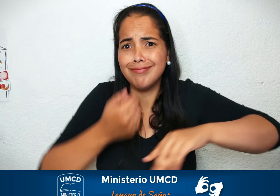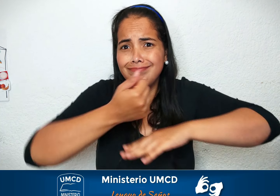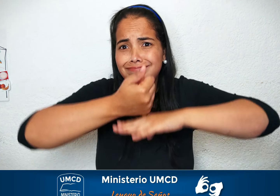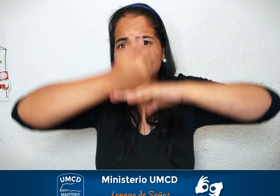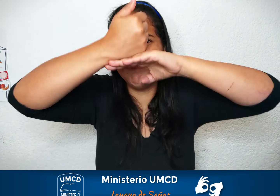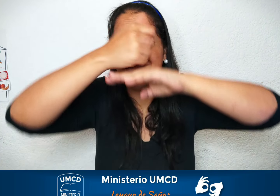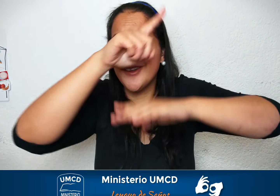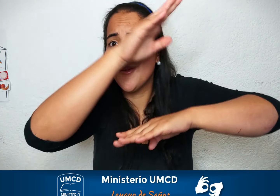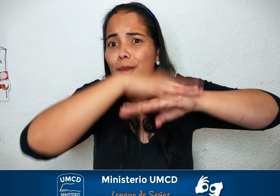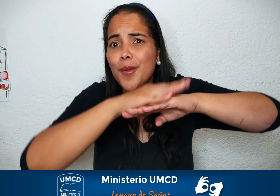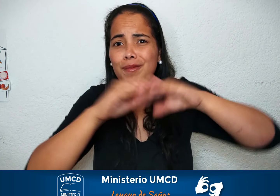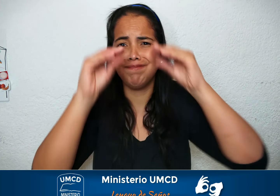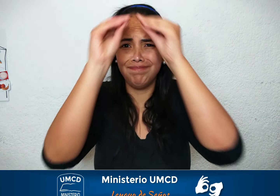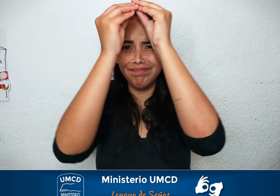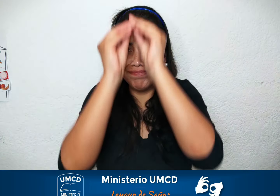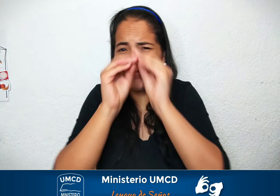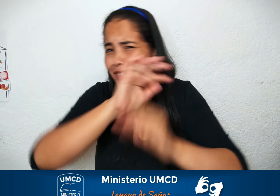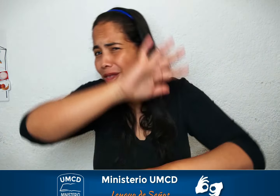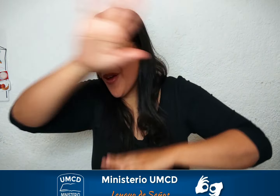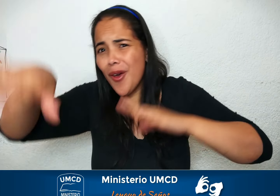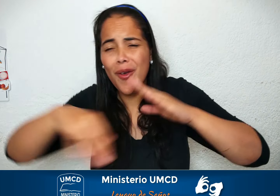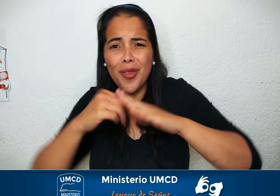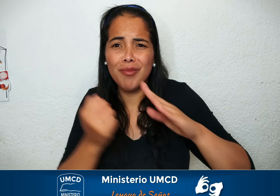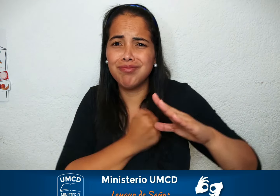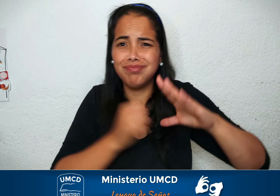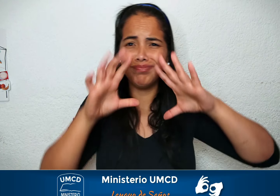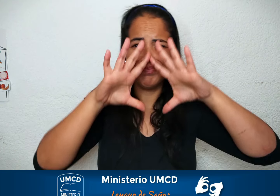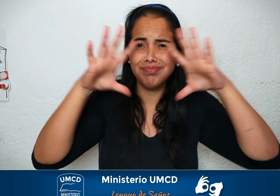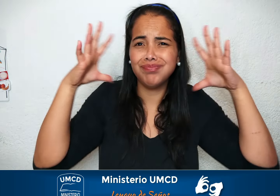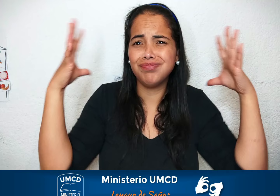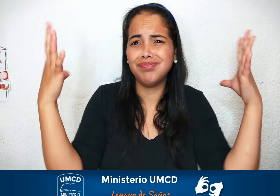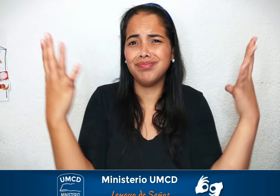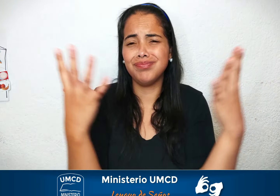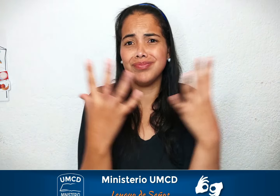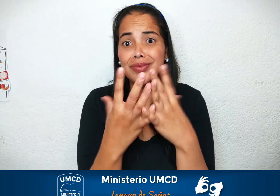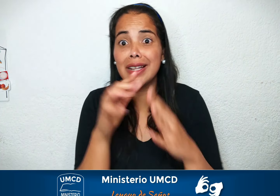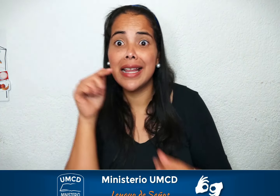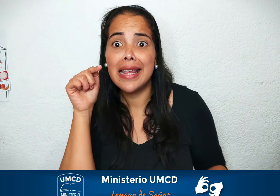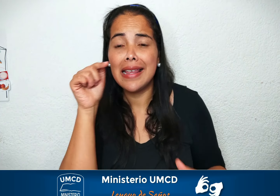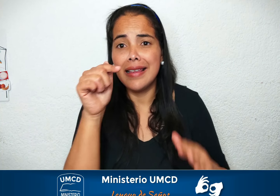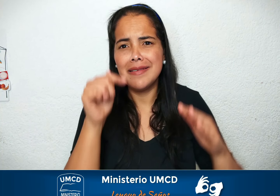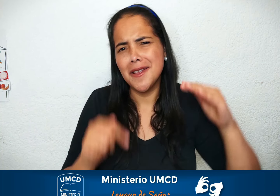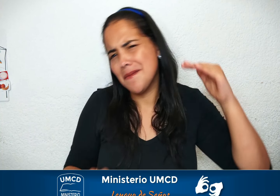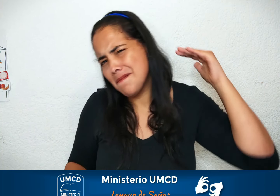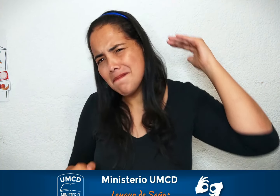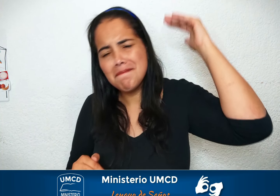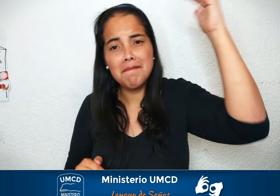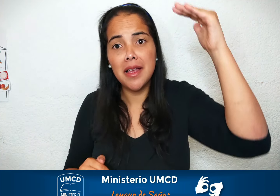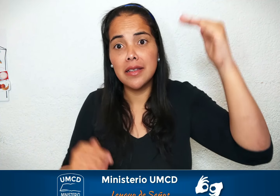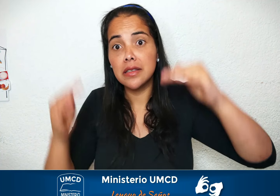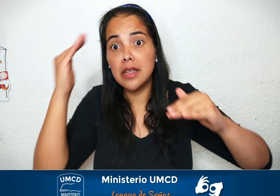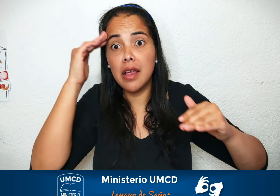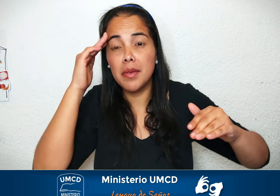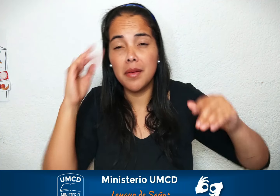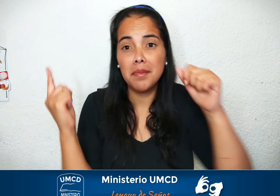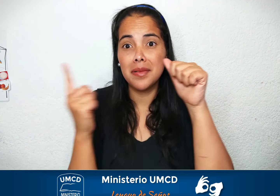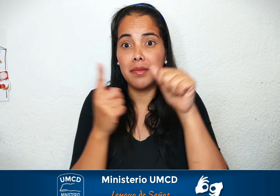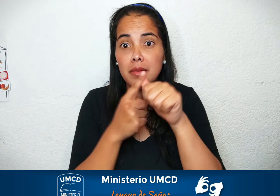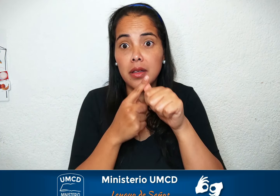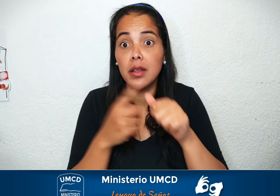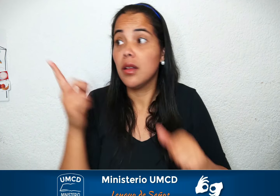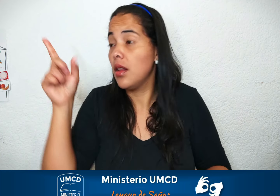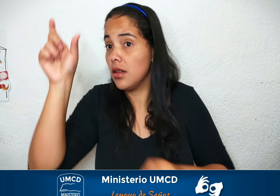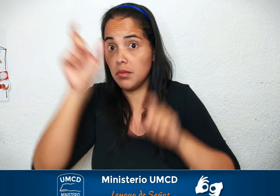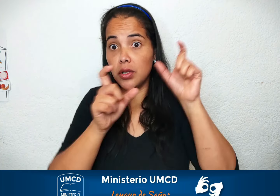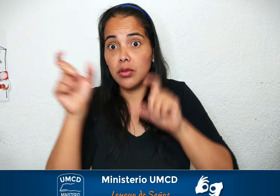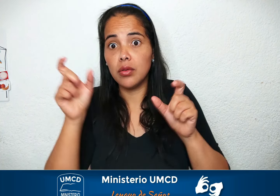pensar y de reflexionar, aún así el hombre es limitado en cuanto a esa capacidad. En primer lugar, por ser